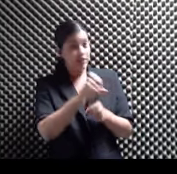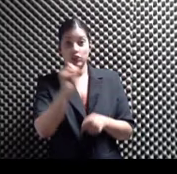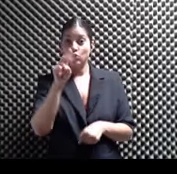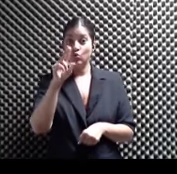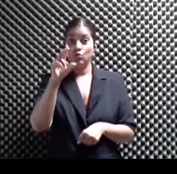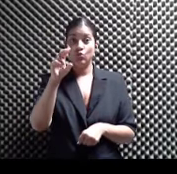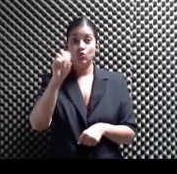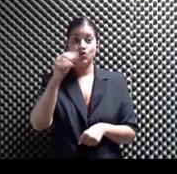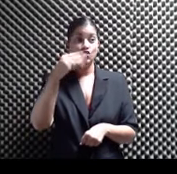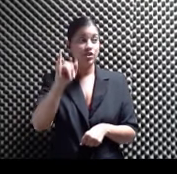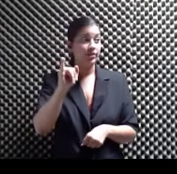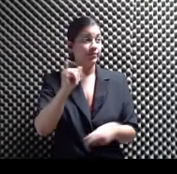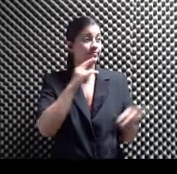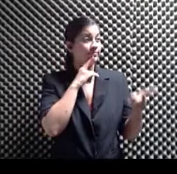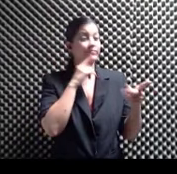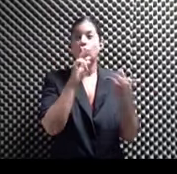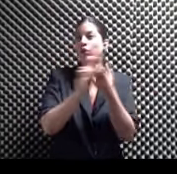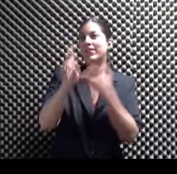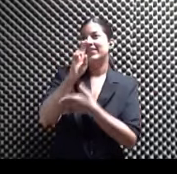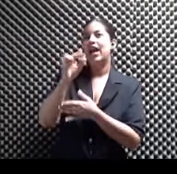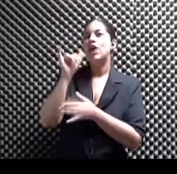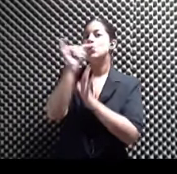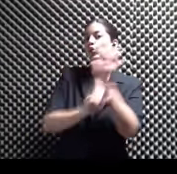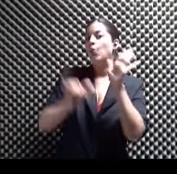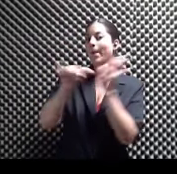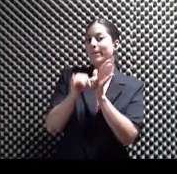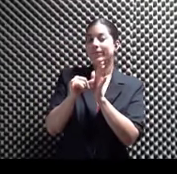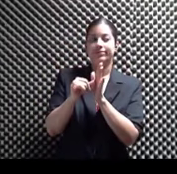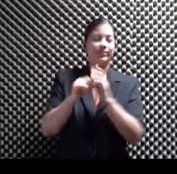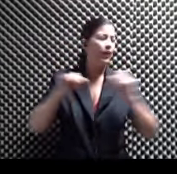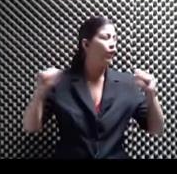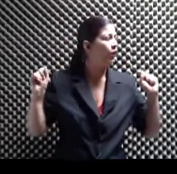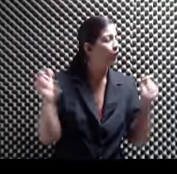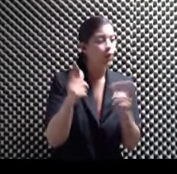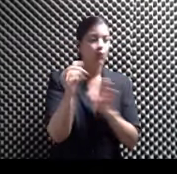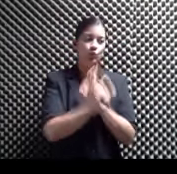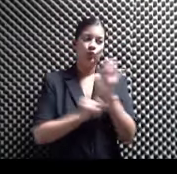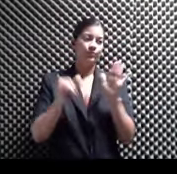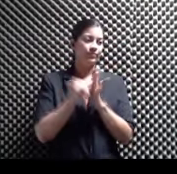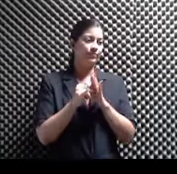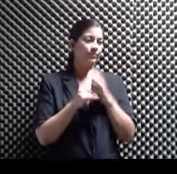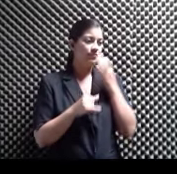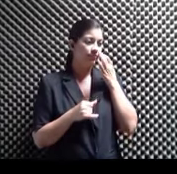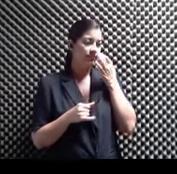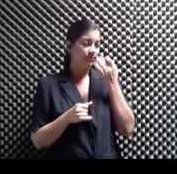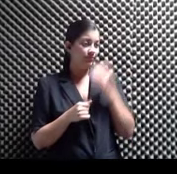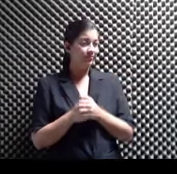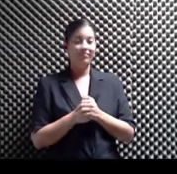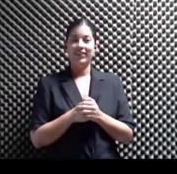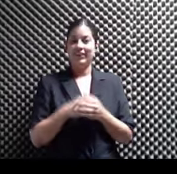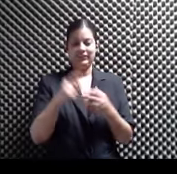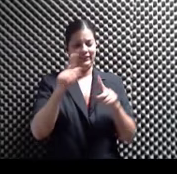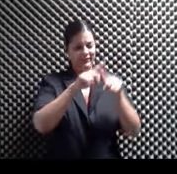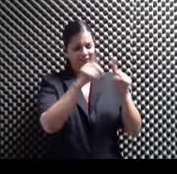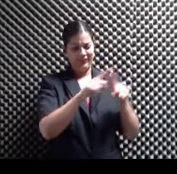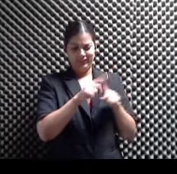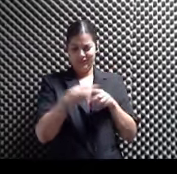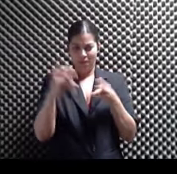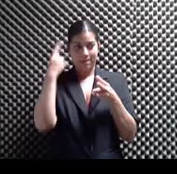Spicy Mayo. La universidad de YouTube. Porque ¡oh, Dios mío! Lo pones y te dice, hay 80 opciones de cómo